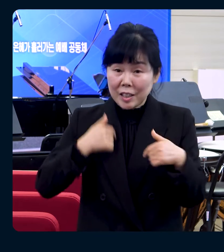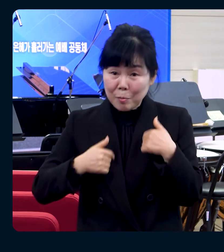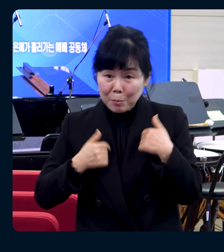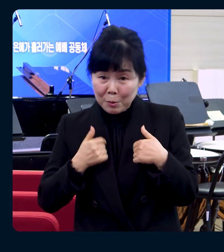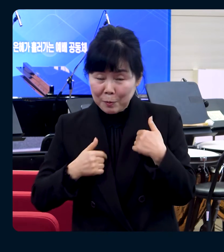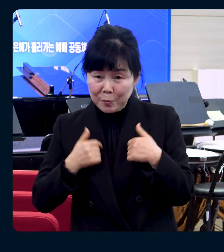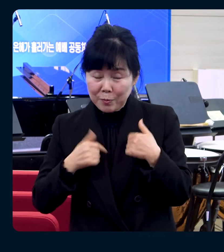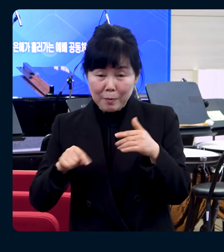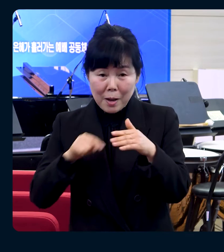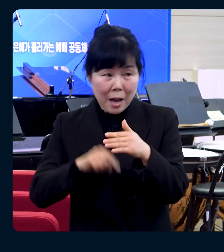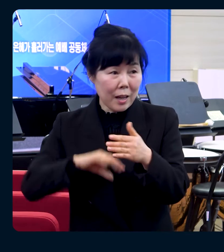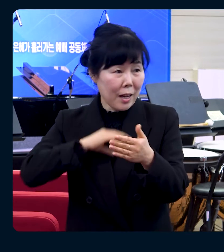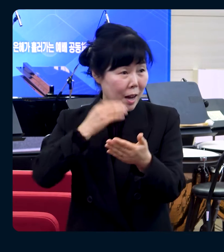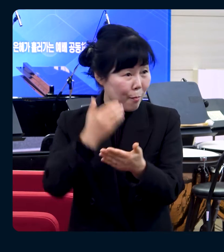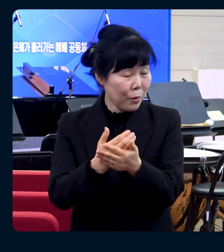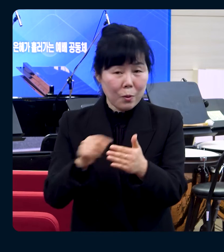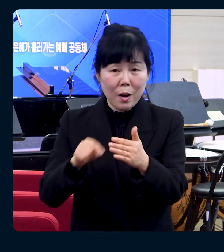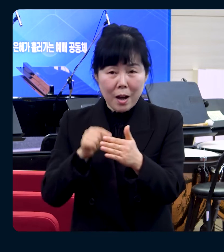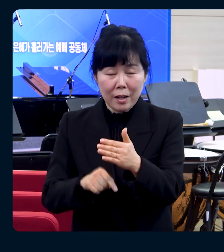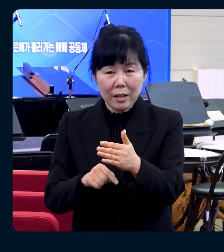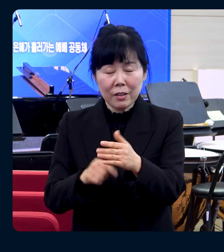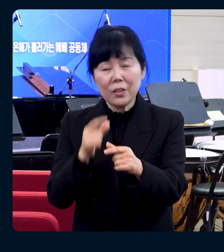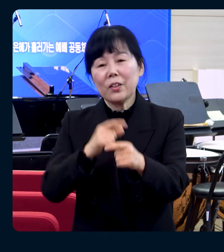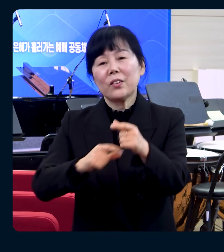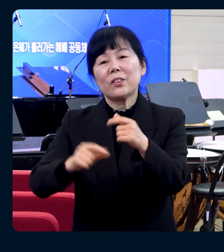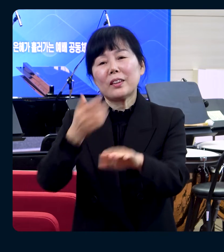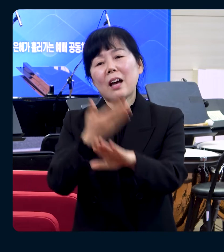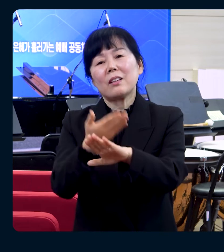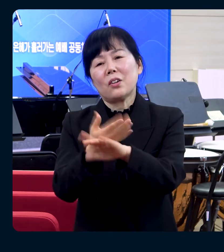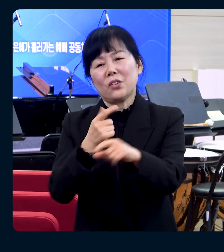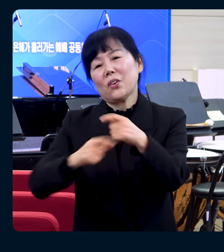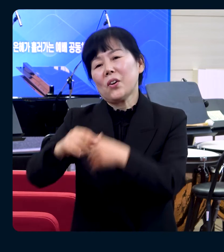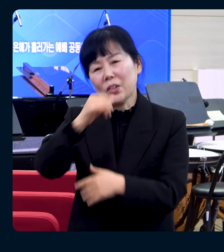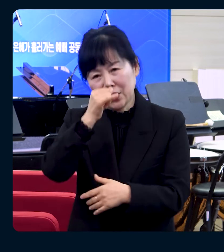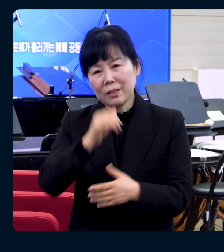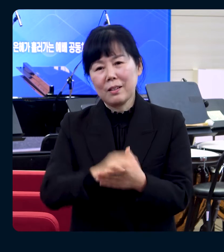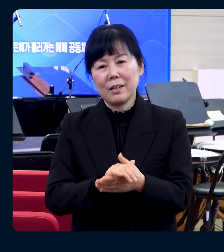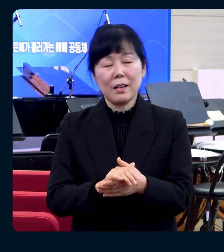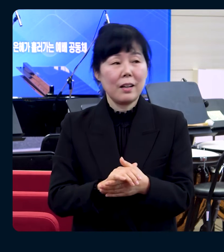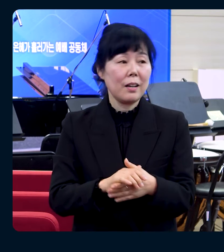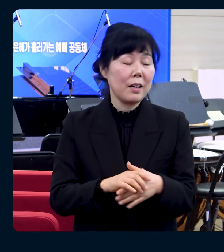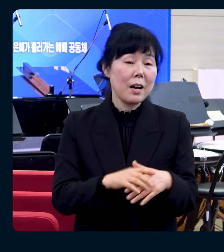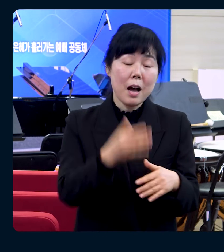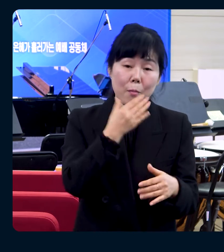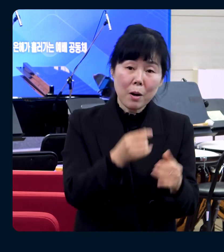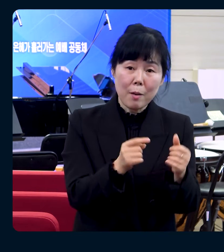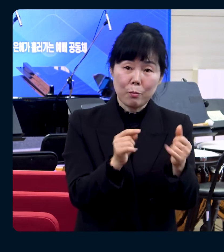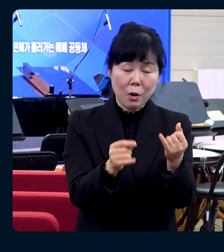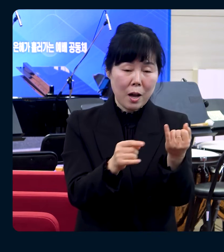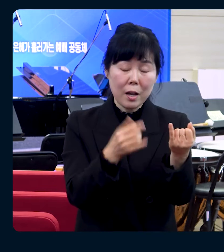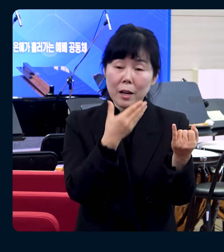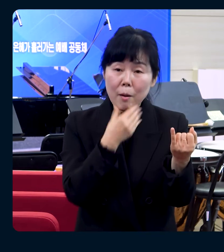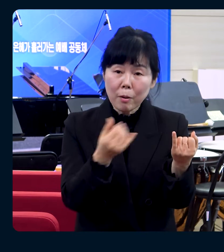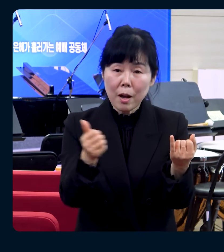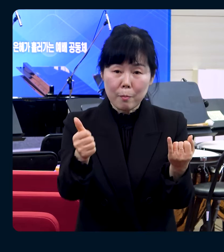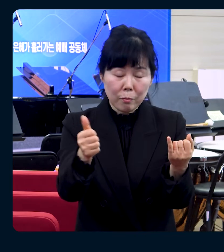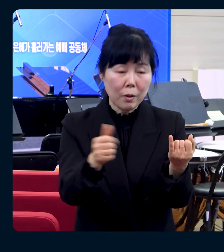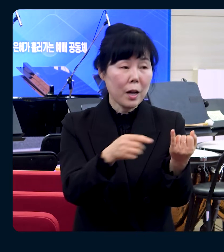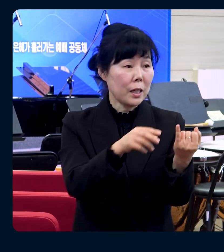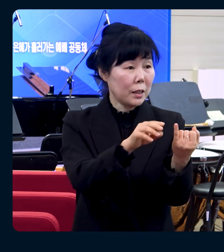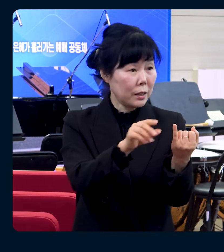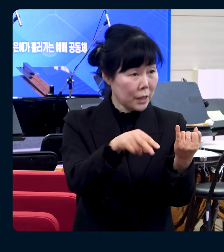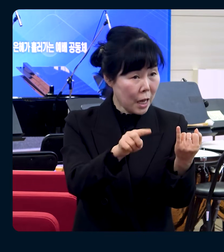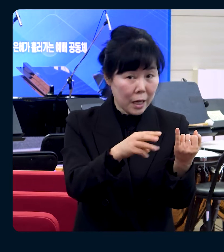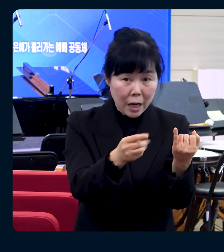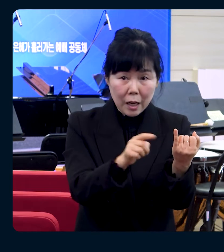큰 기쁨과 감동은 사실 이것이 아닙니다. 이 순간 정말 아브라함과 사라를 너무 행복하게